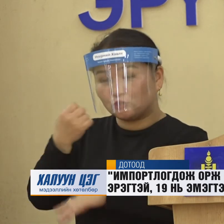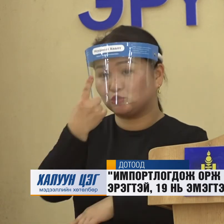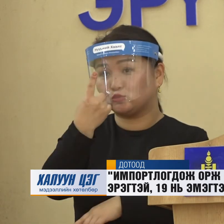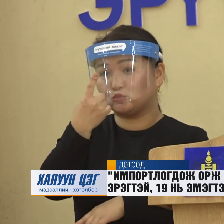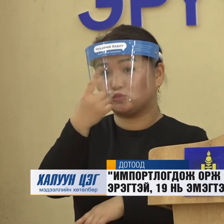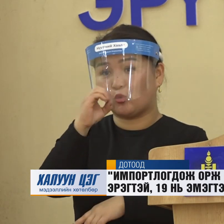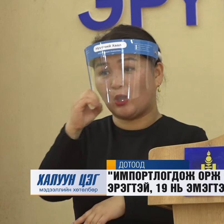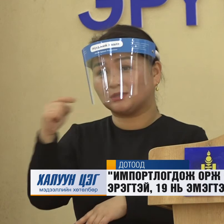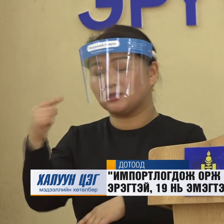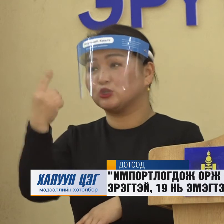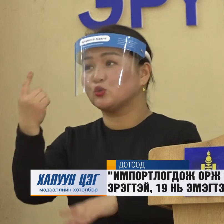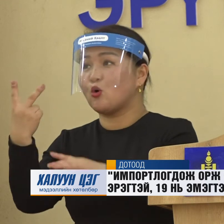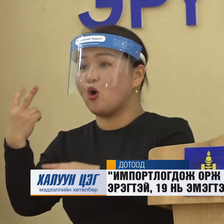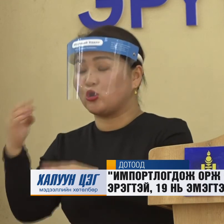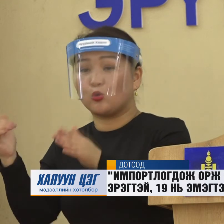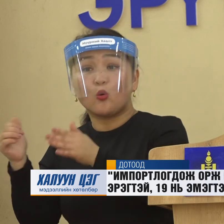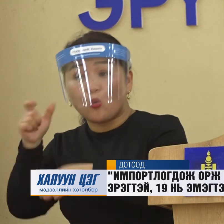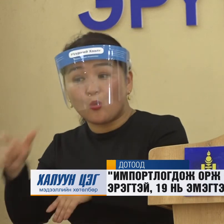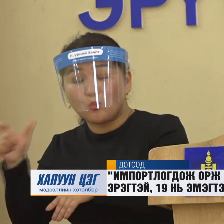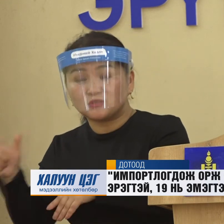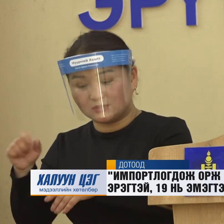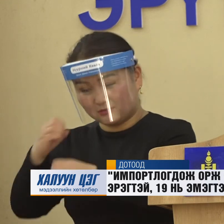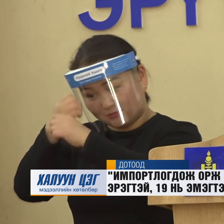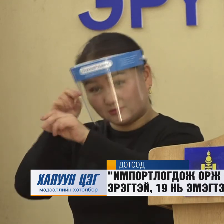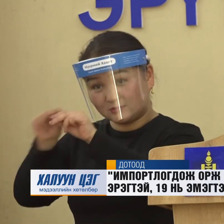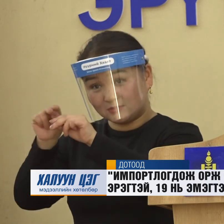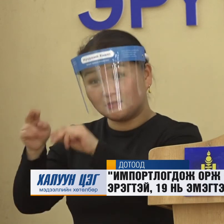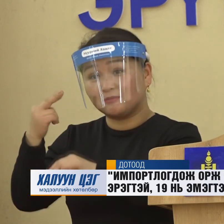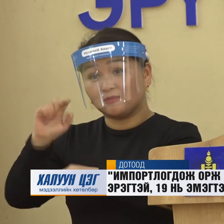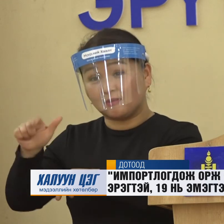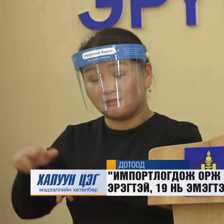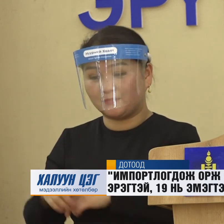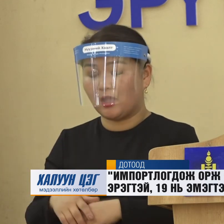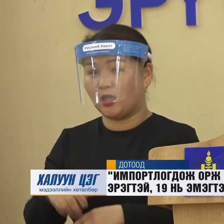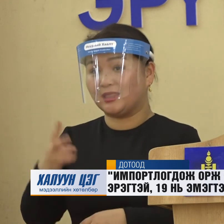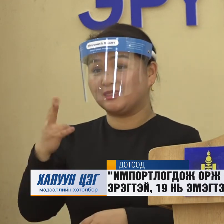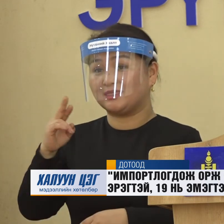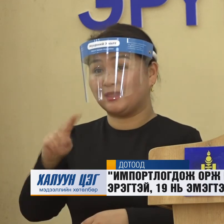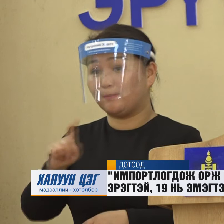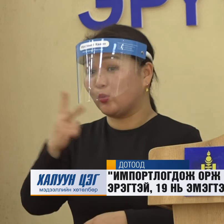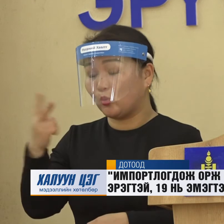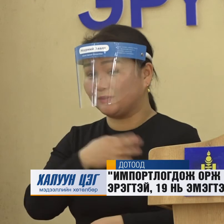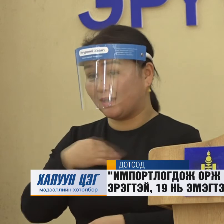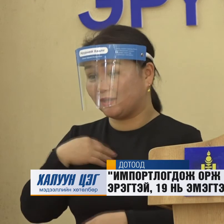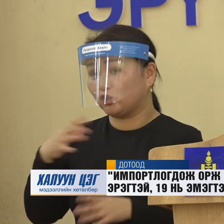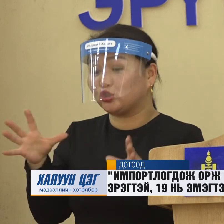120 хүнийг шинжилж байгаа. За энэ шинжилгээ бол түр юм хөт хэрлээс